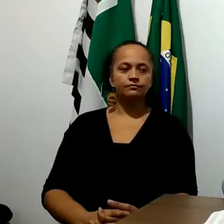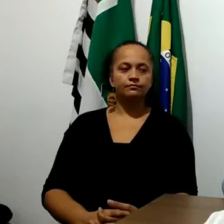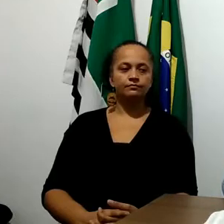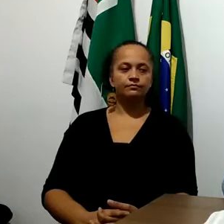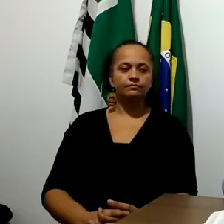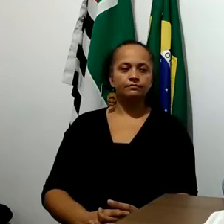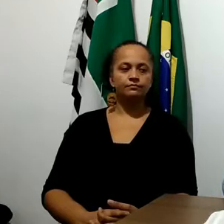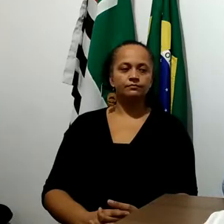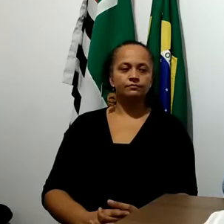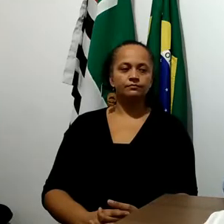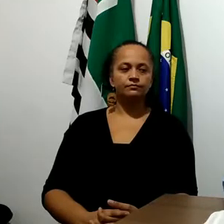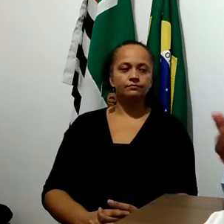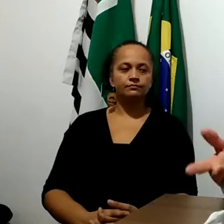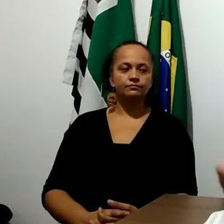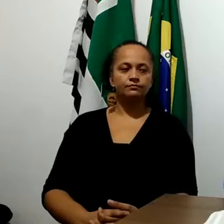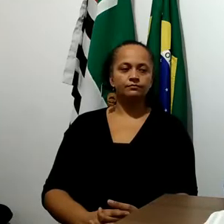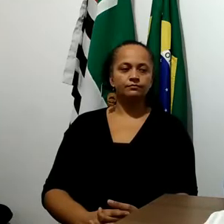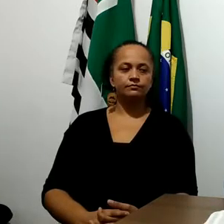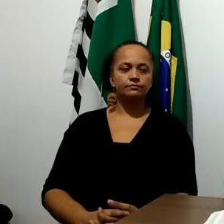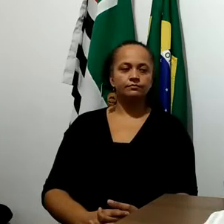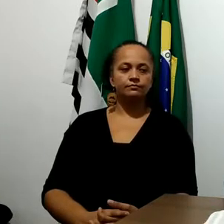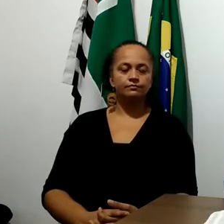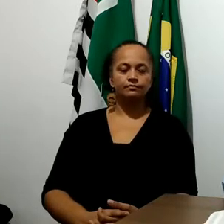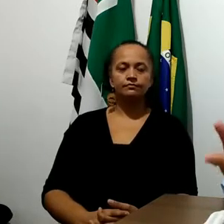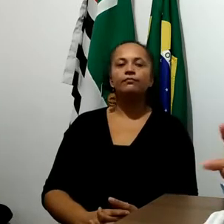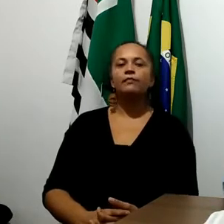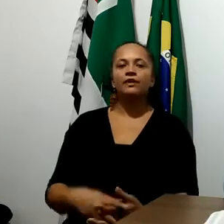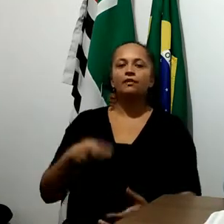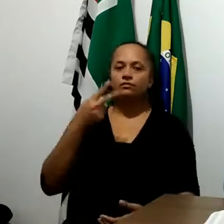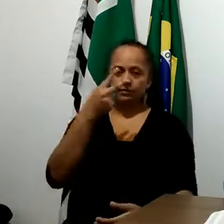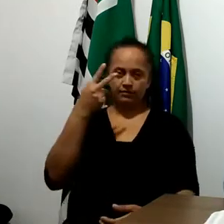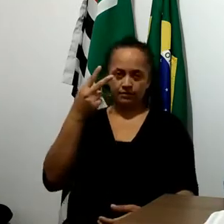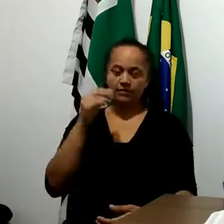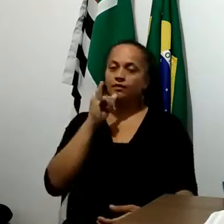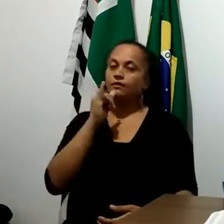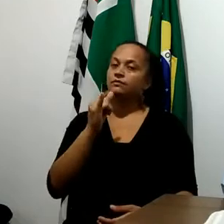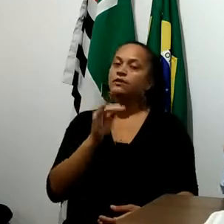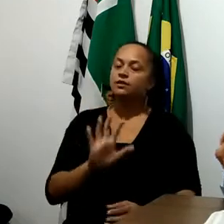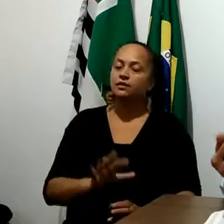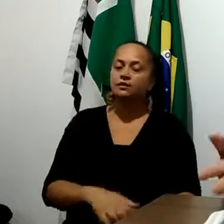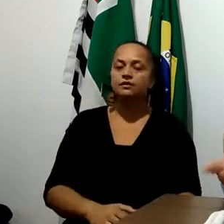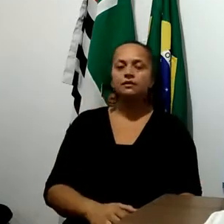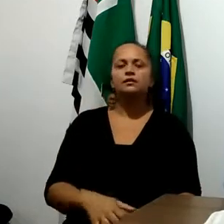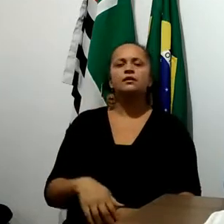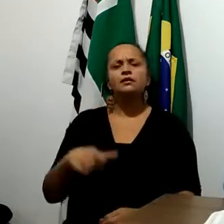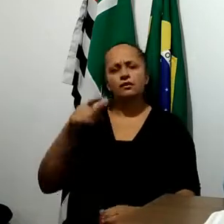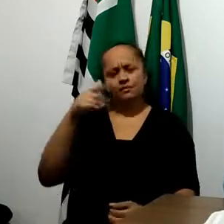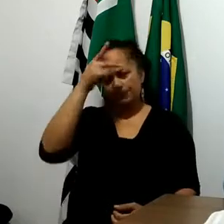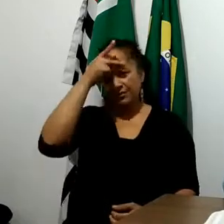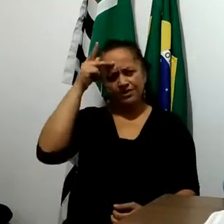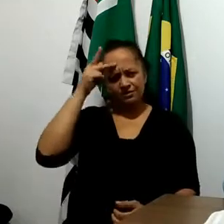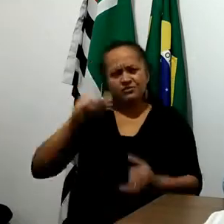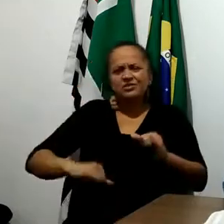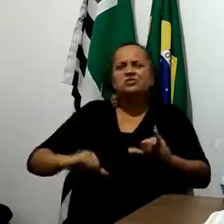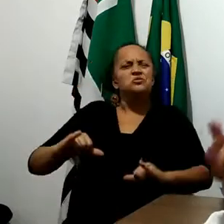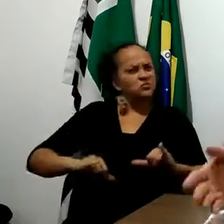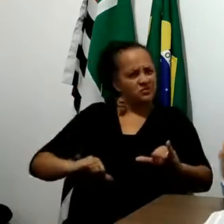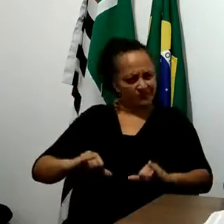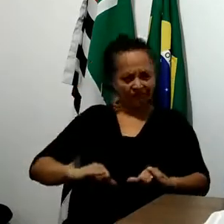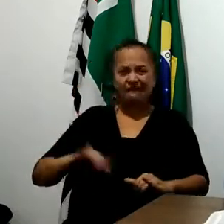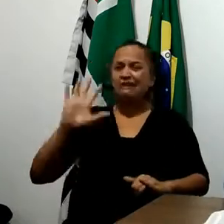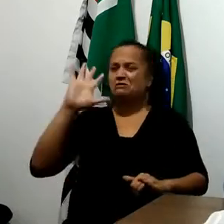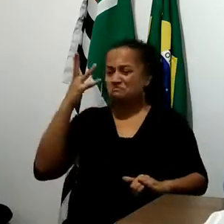Versículo 22, ele está falando do sofrimento, ele está falando dos levantes, ele está falando que o irmão vai entregar outro irmão, o